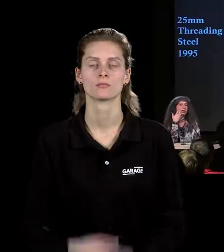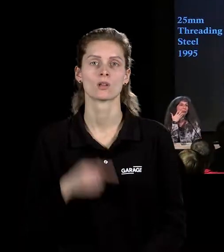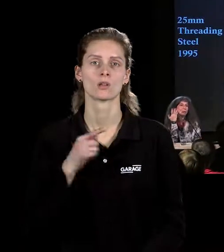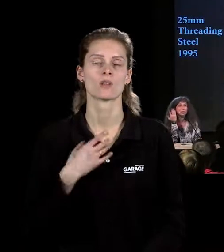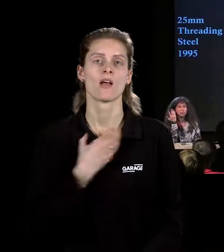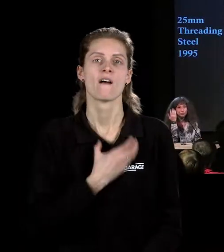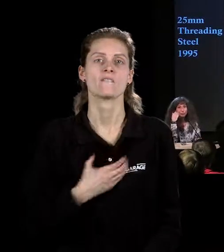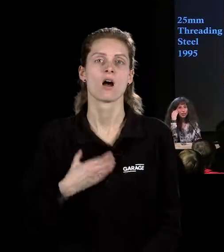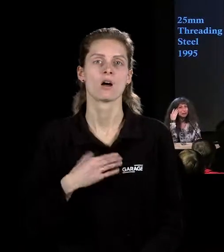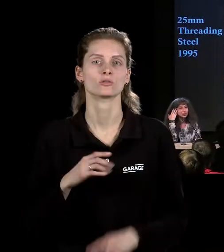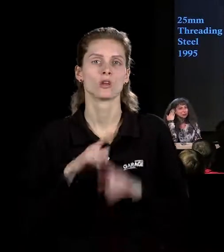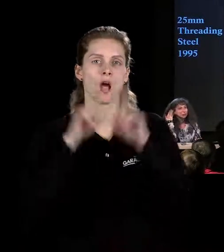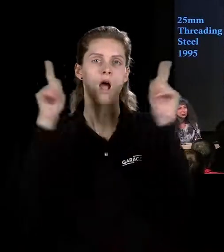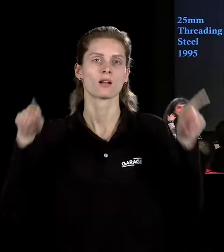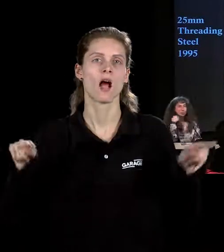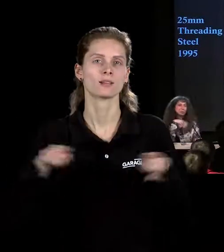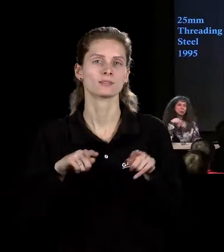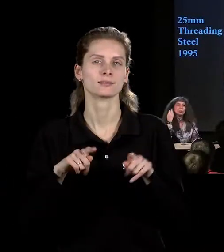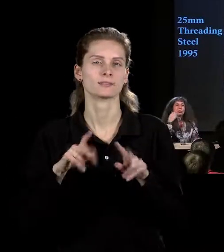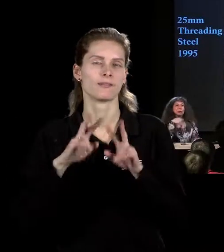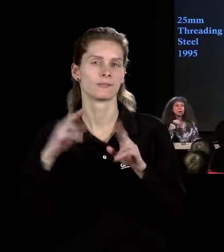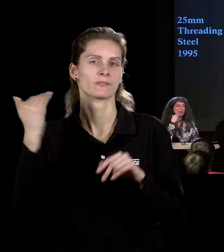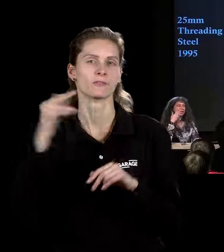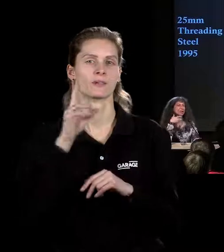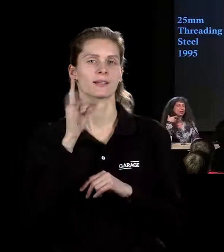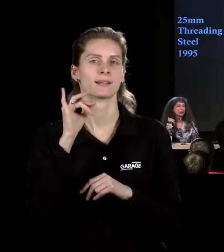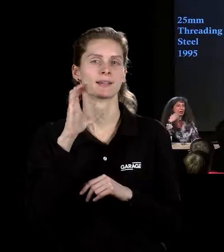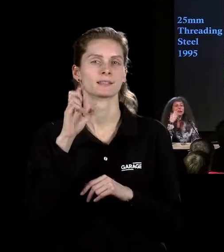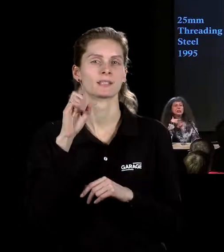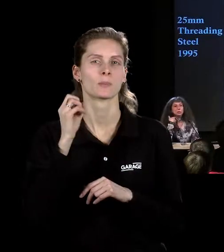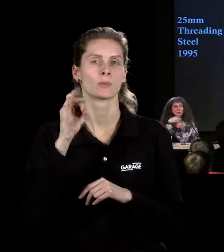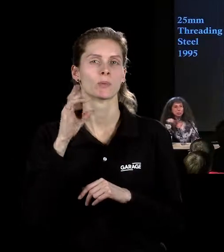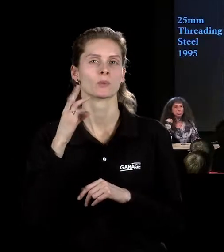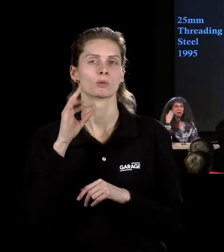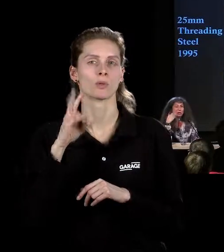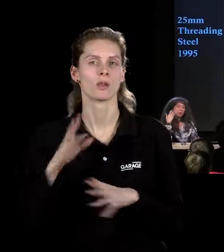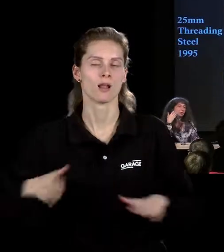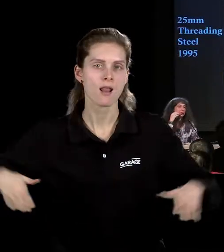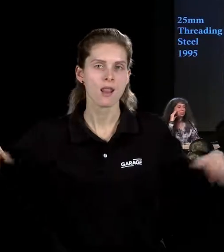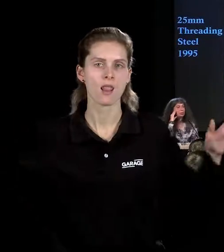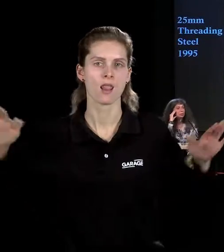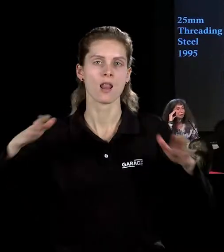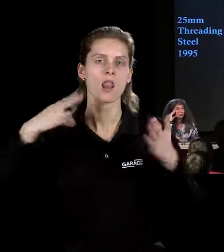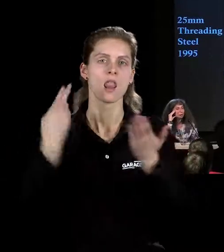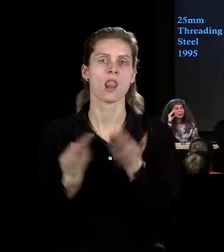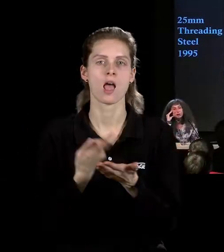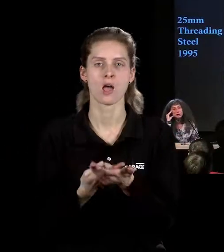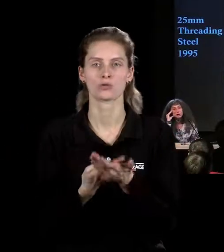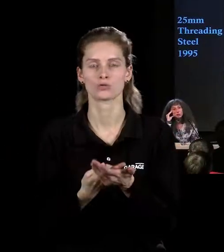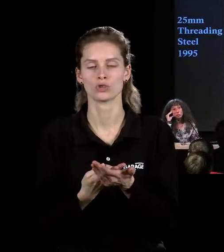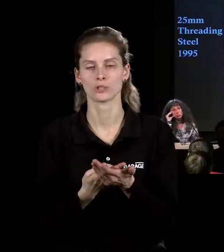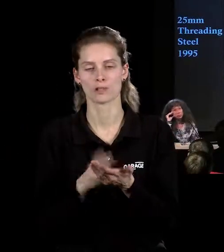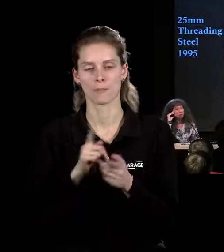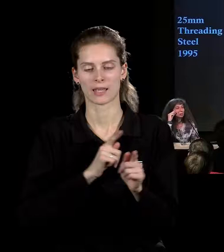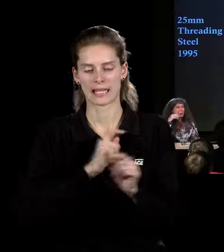такая картинка в духе Криса Бёртона, вот такого художника, который лежит под этими падающими на него